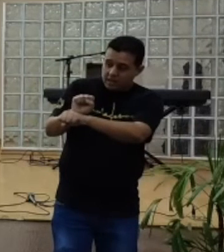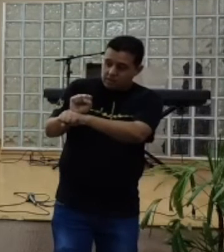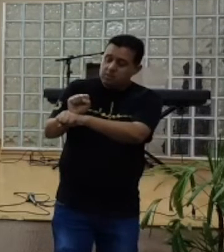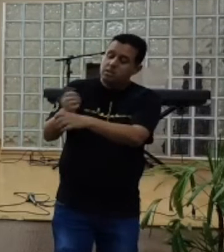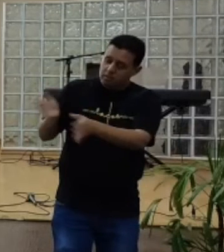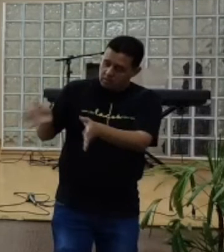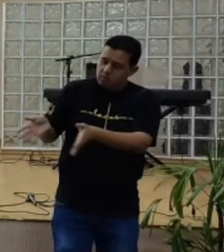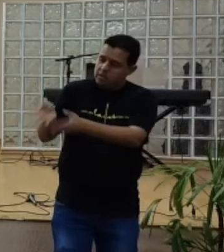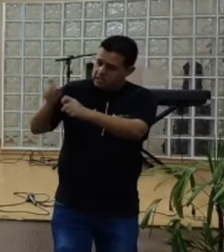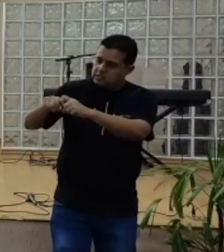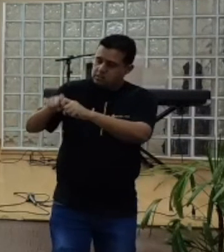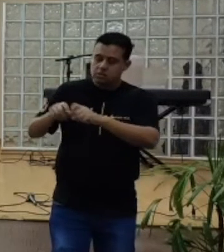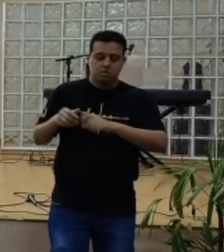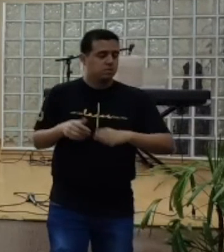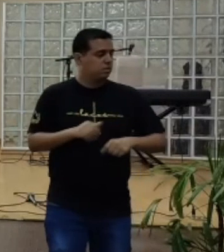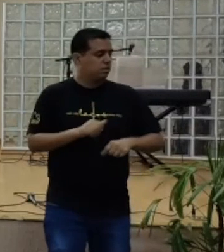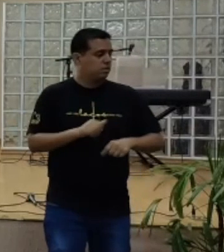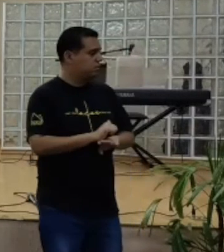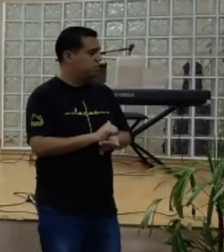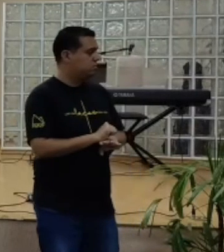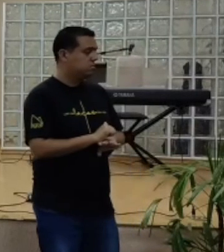falou: